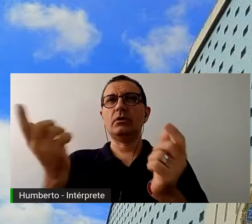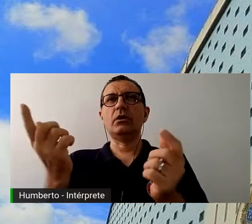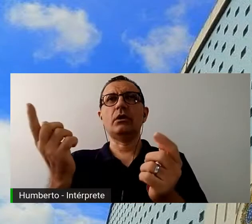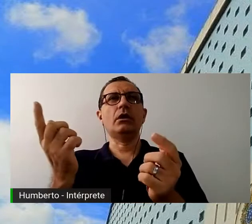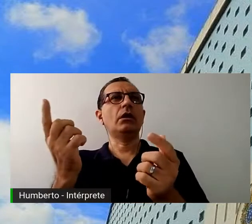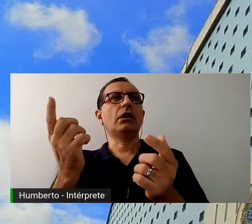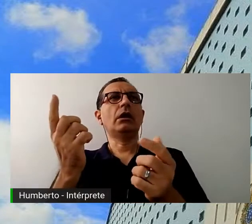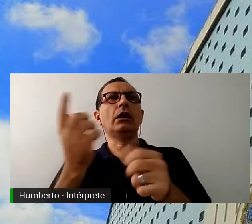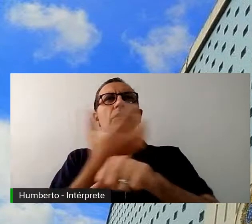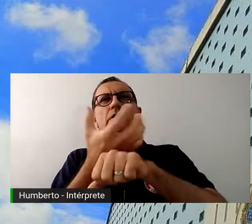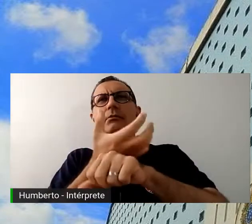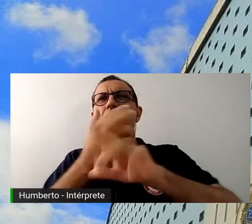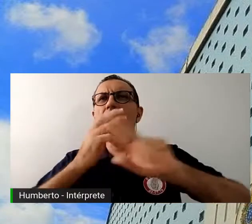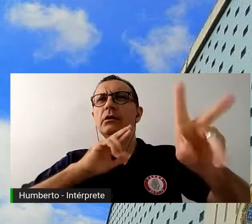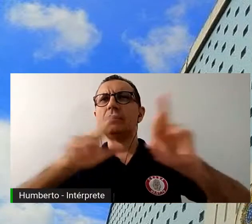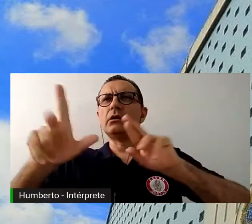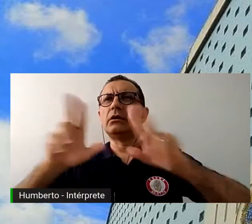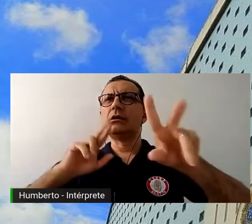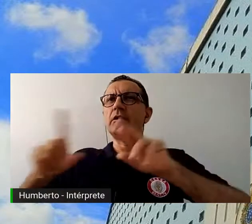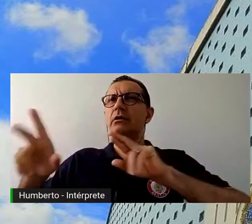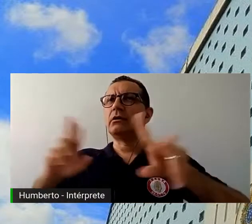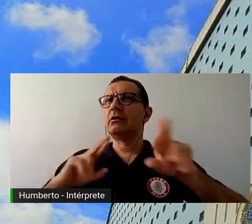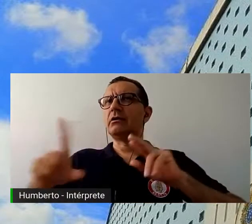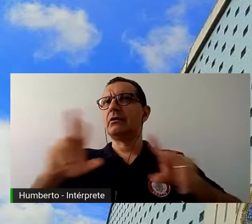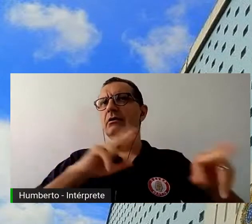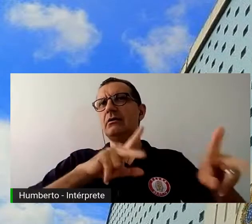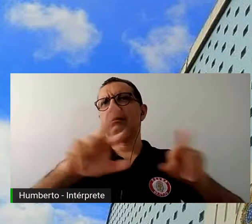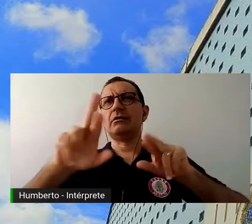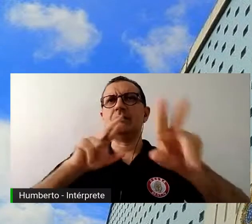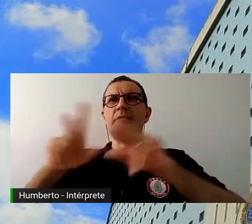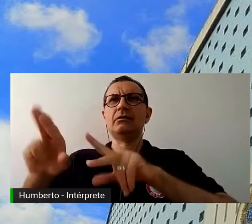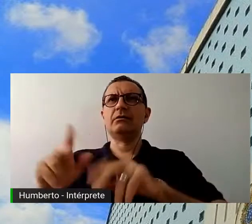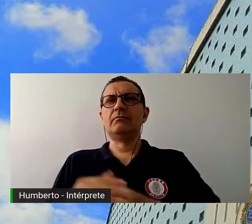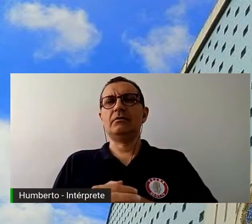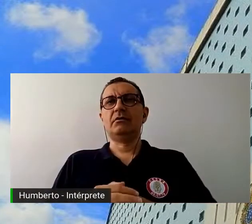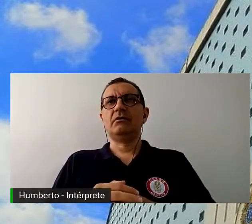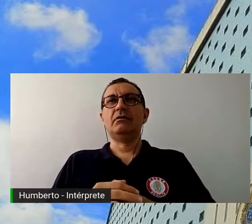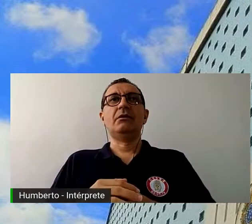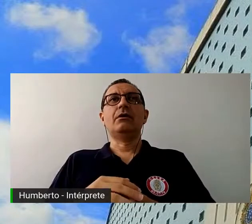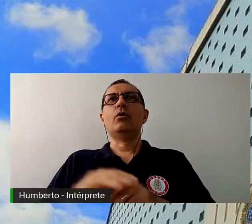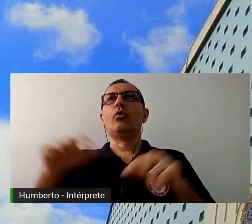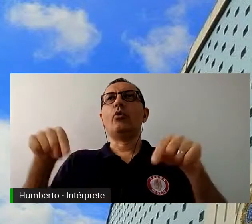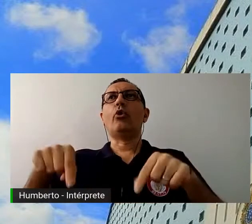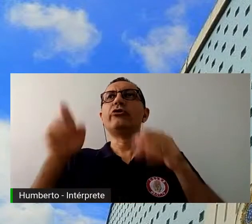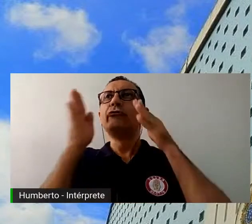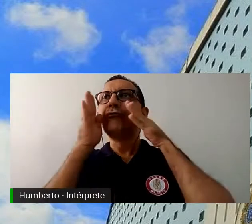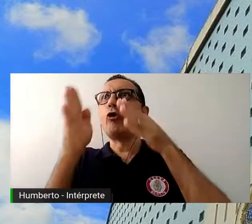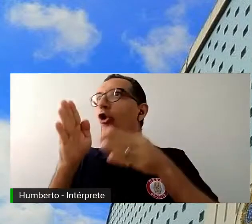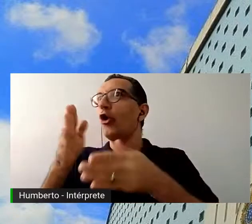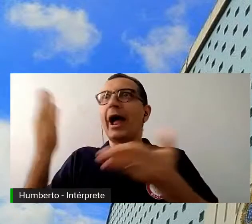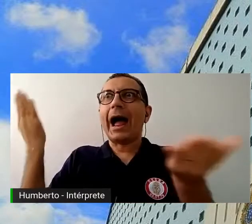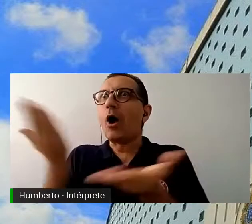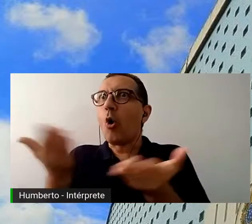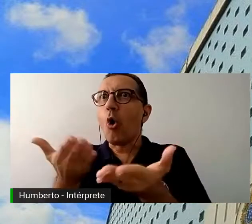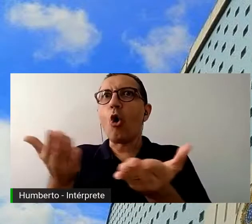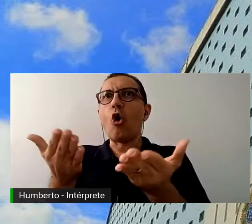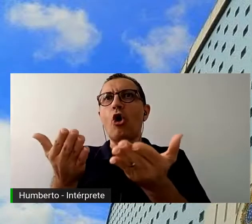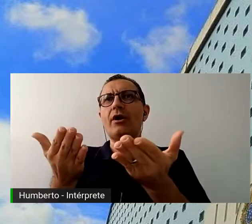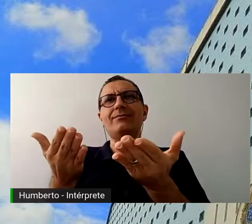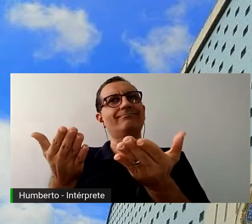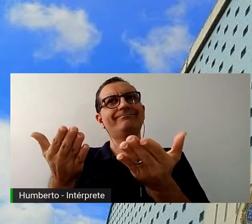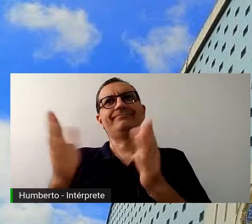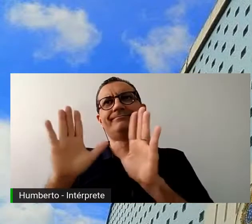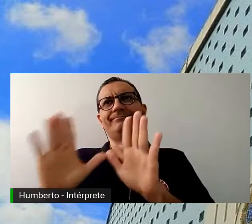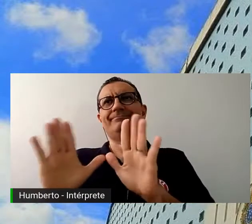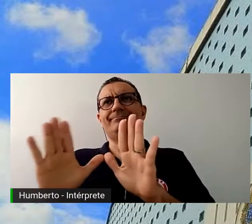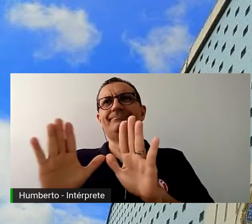quê? Porque nós nunca vemos alguma coisa no seu imediatismo. Nós sempre estamos procurando o que, que ela significa, a que,